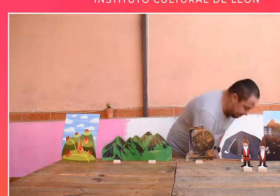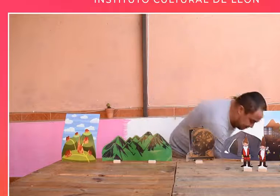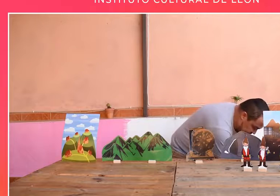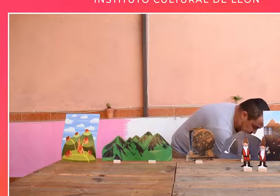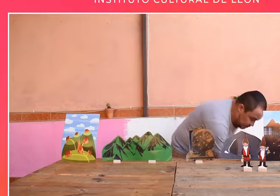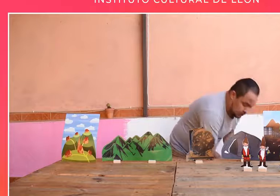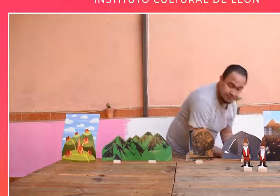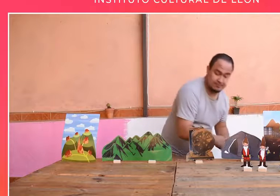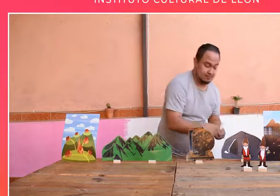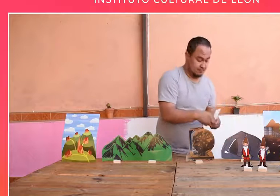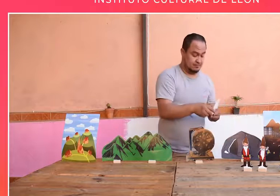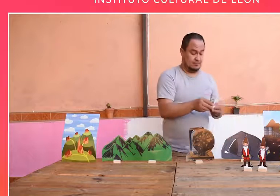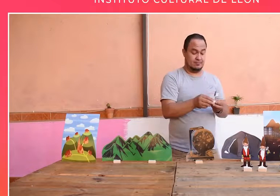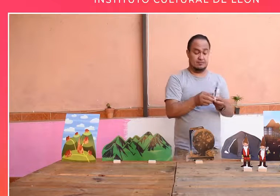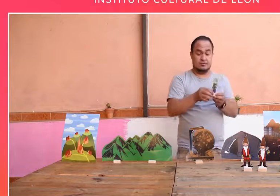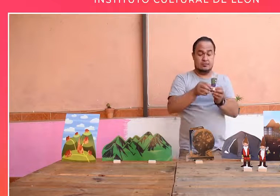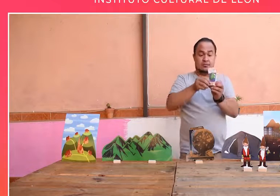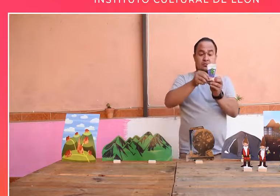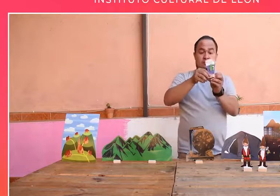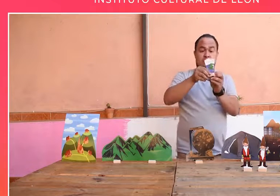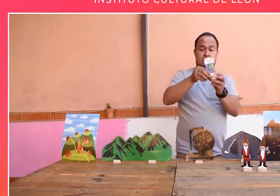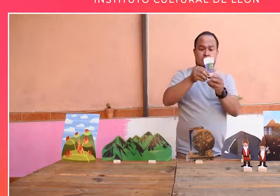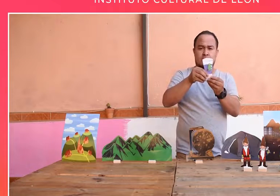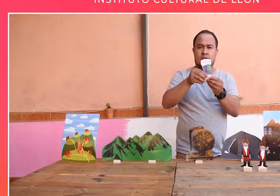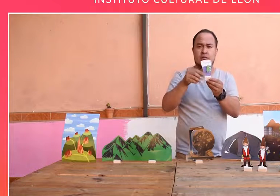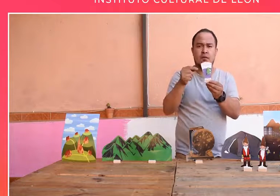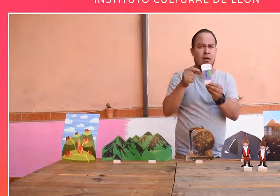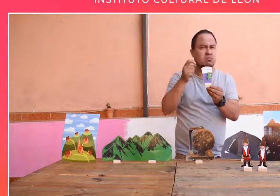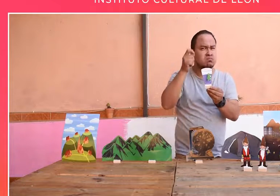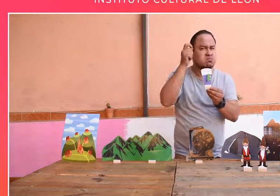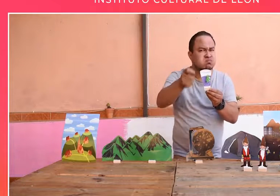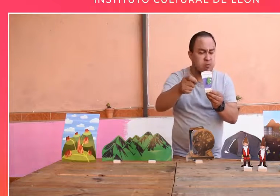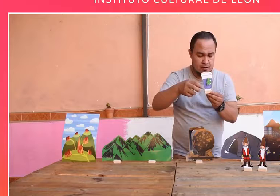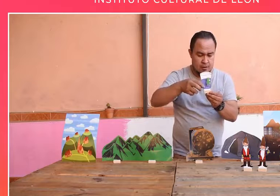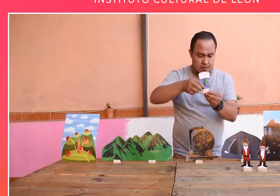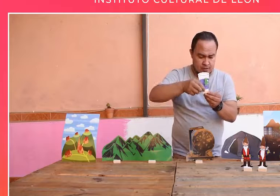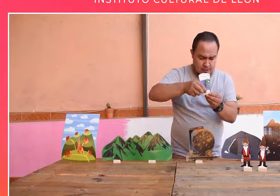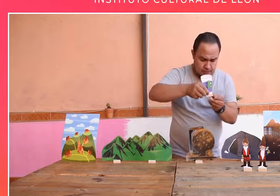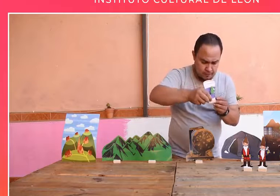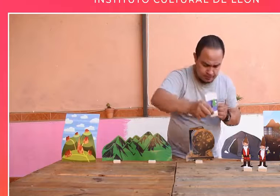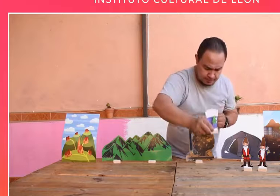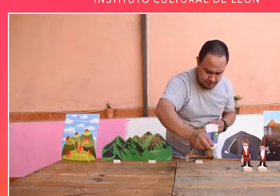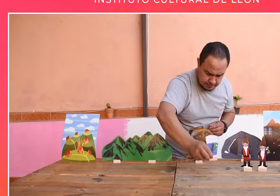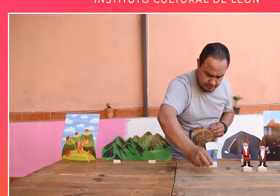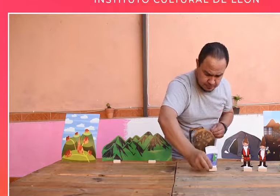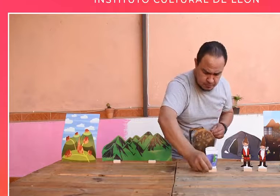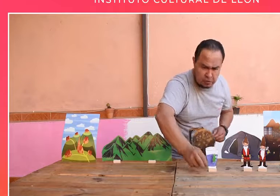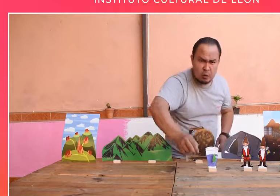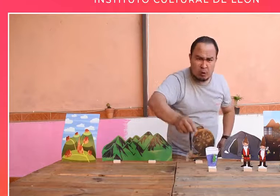Y además tenían puesto un vaso de agua con un sapo.